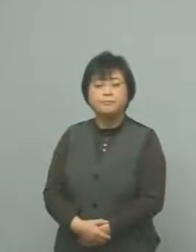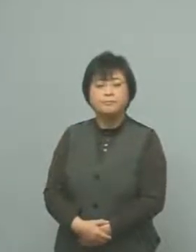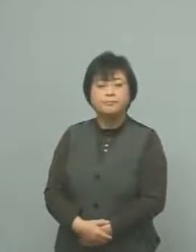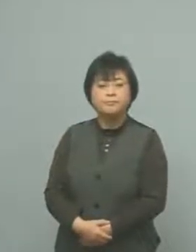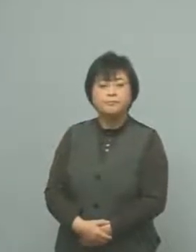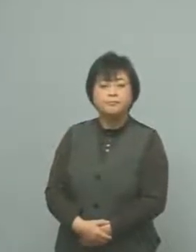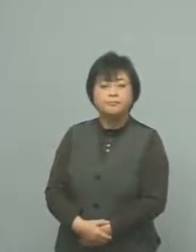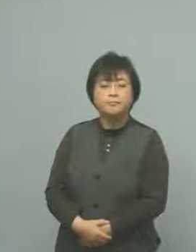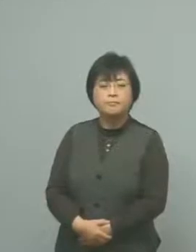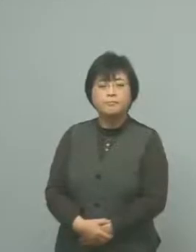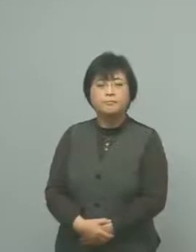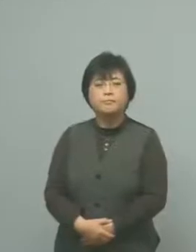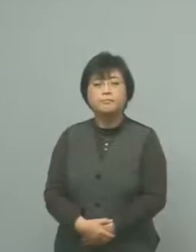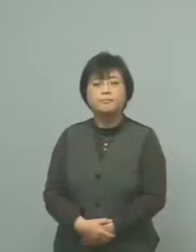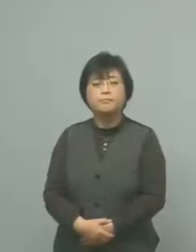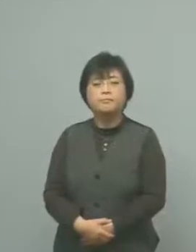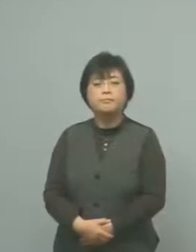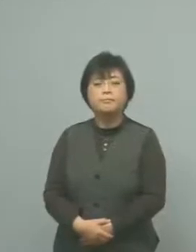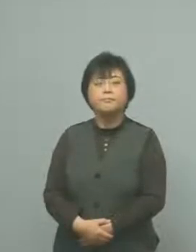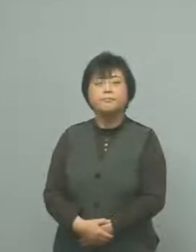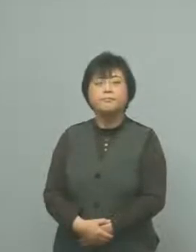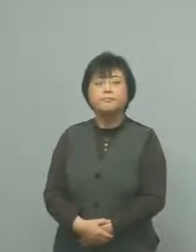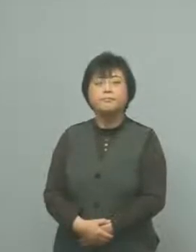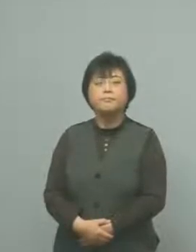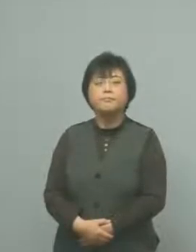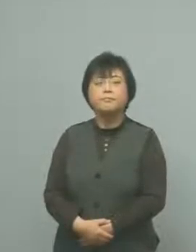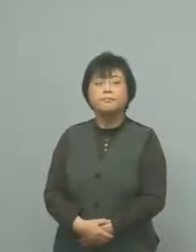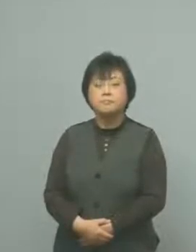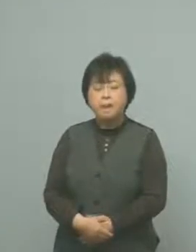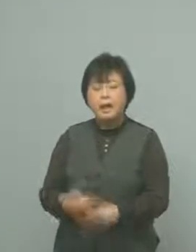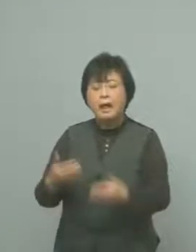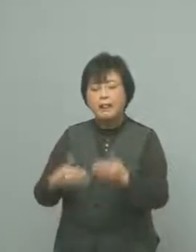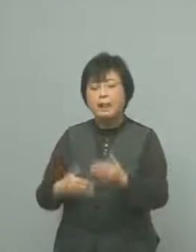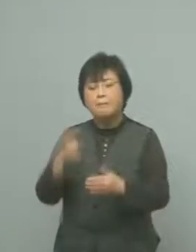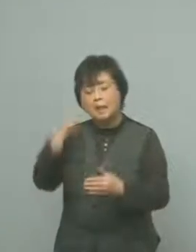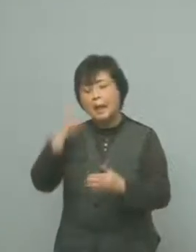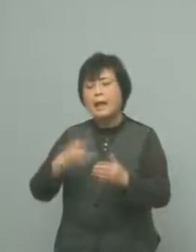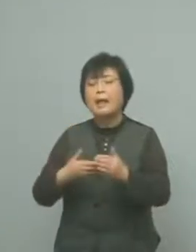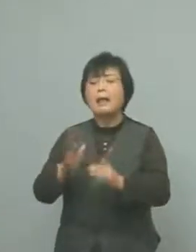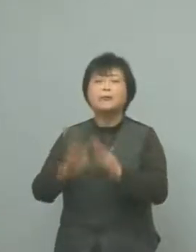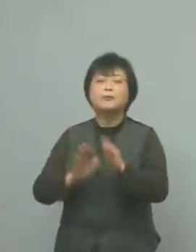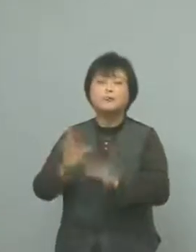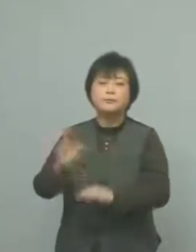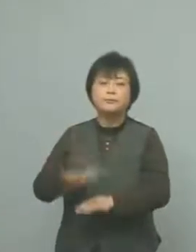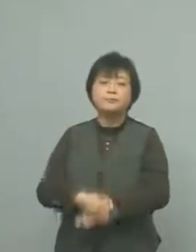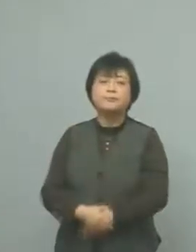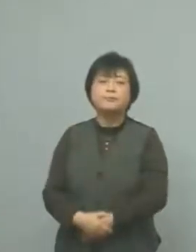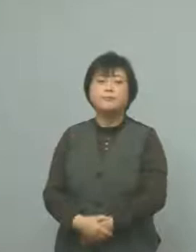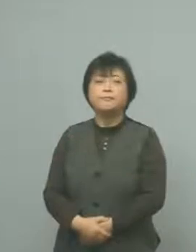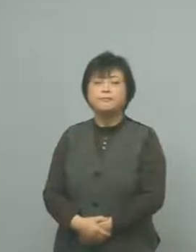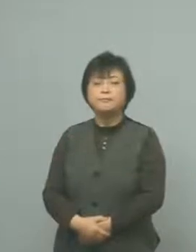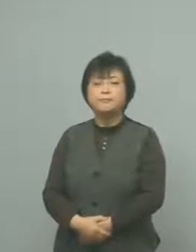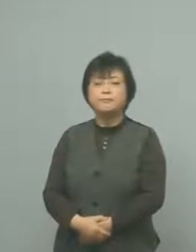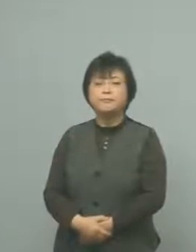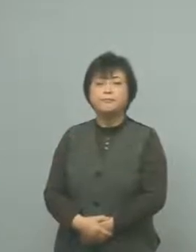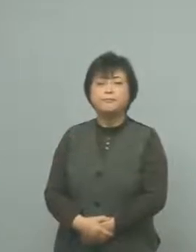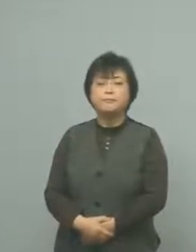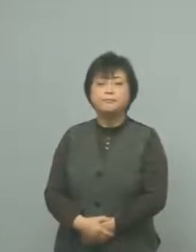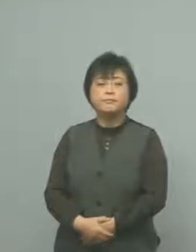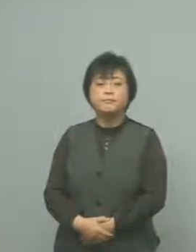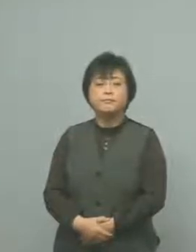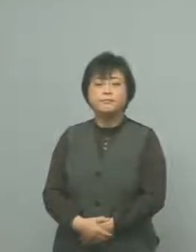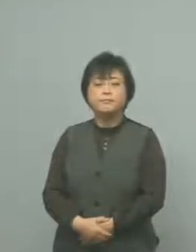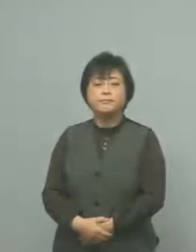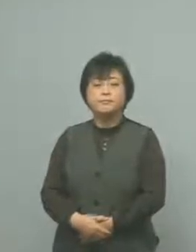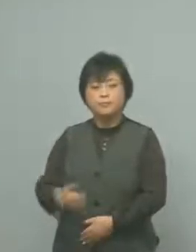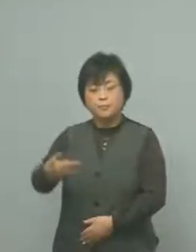と、ま、何も考えが及んでいないという状況であります。 で